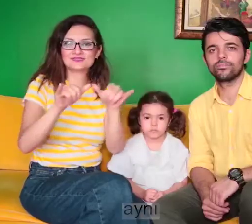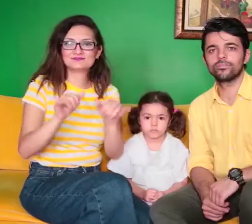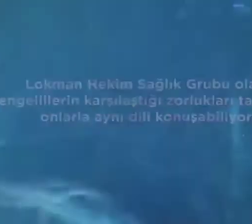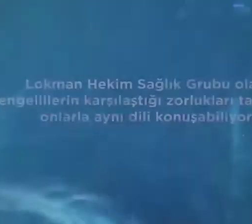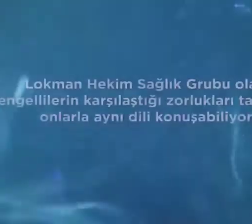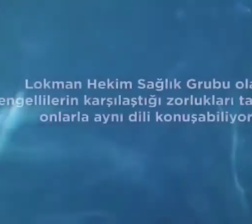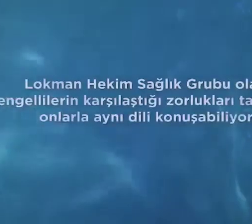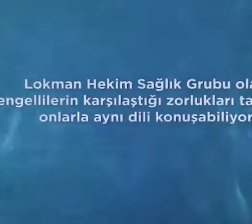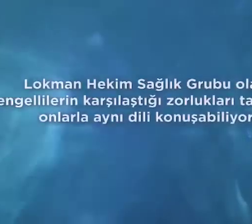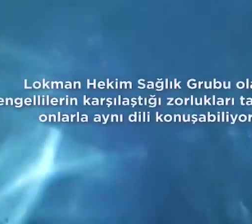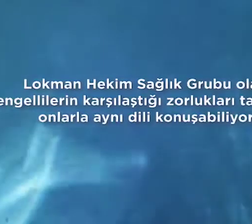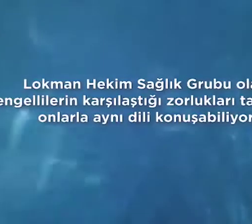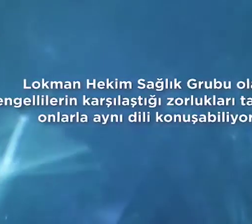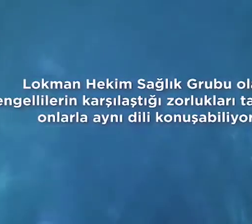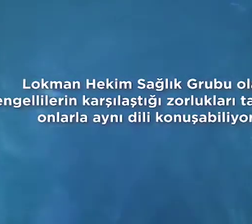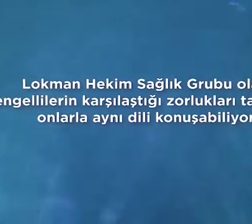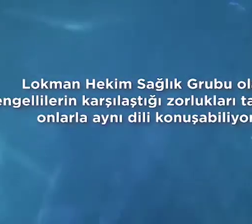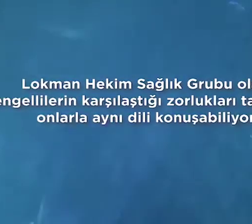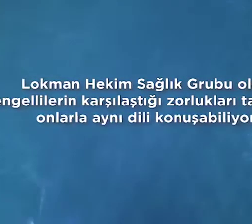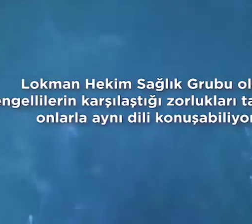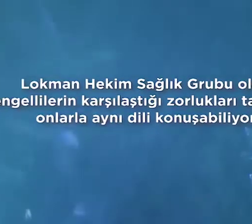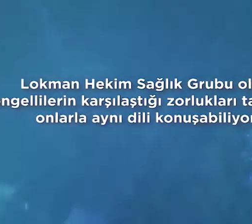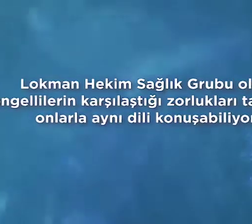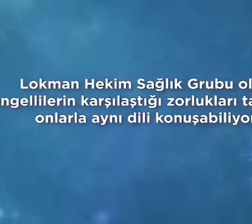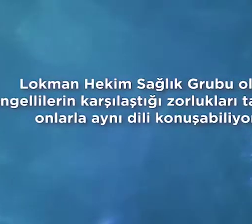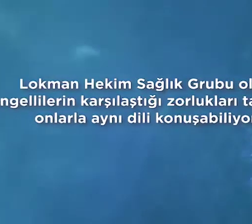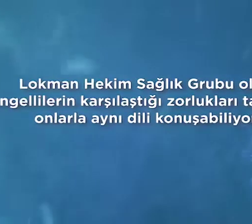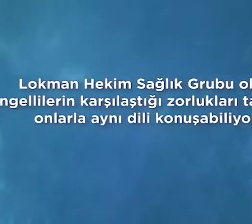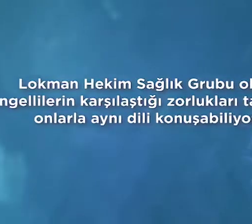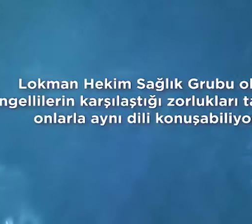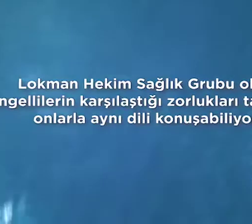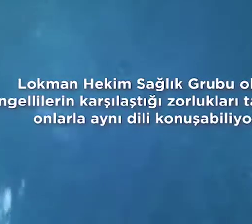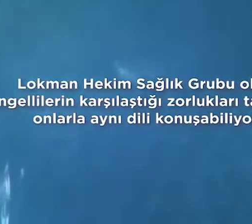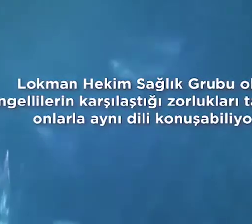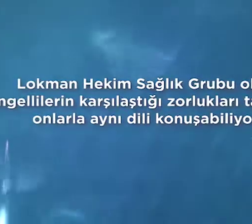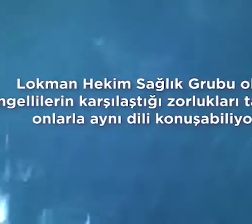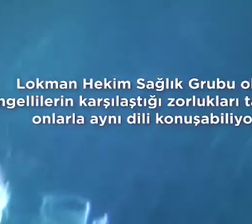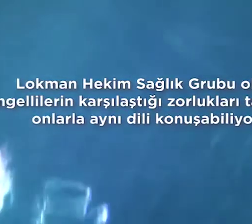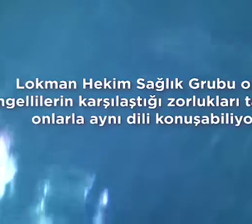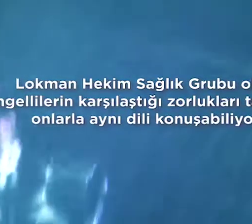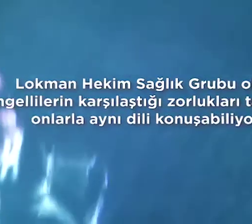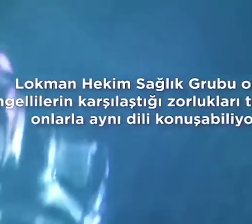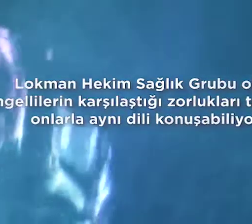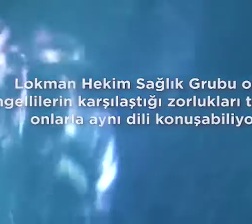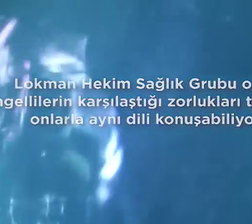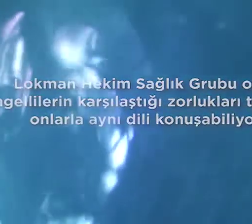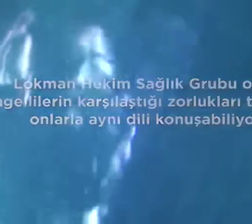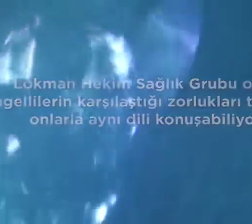Lokman Hekim Sağlık Grubu olarak engellilerin karşılaştığı zorlukları tanıyor ve onlarla aynı dili konuşuyoruz.